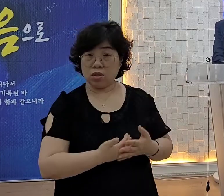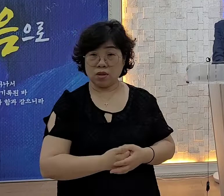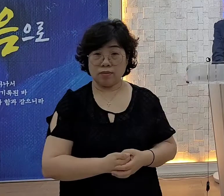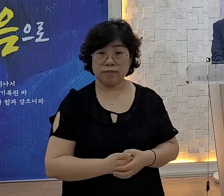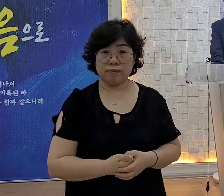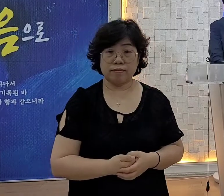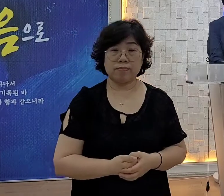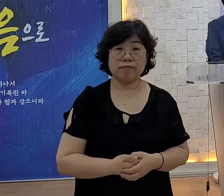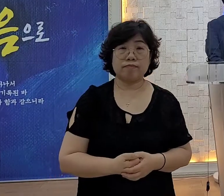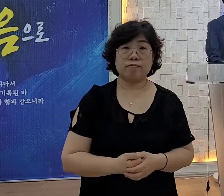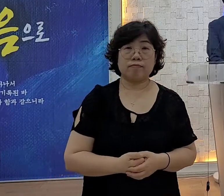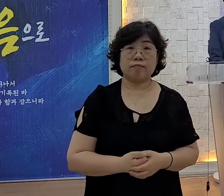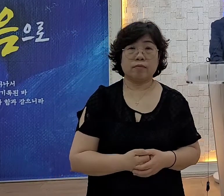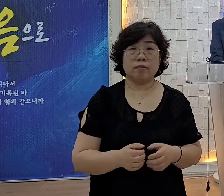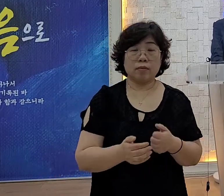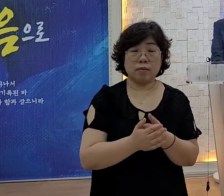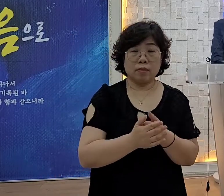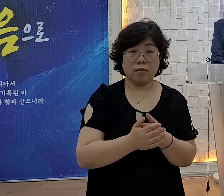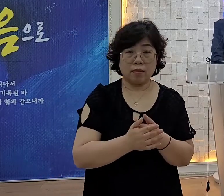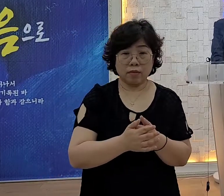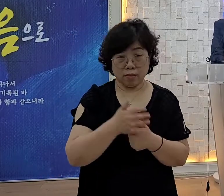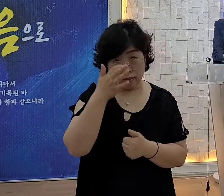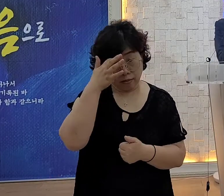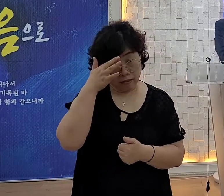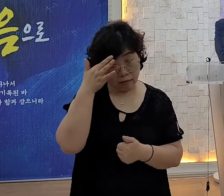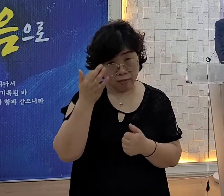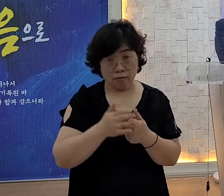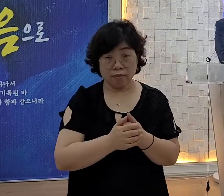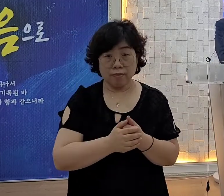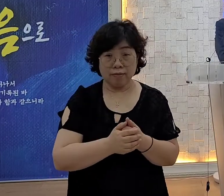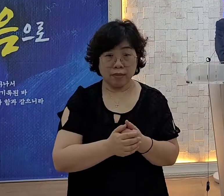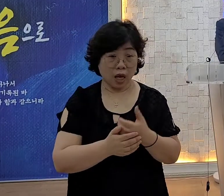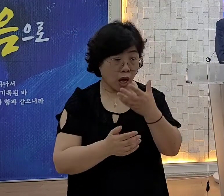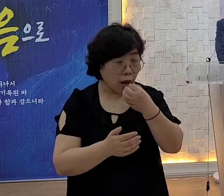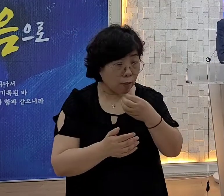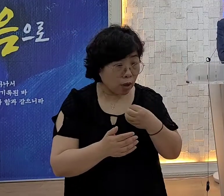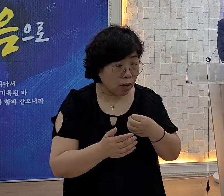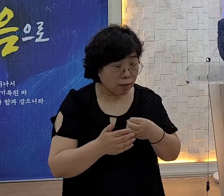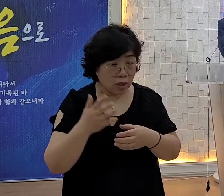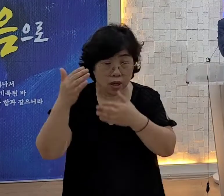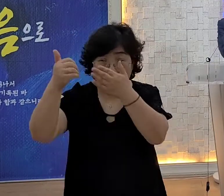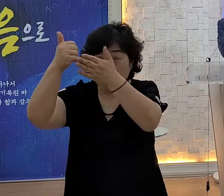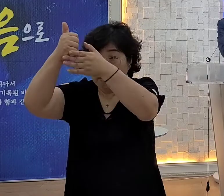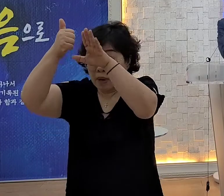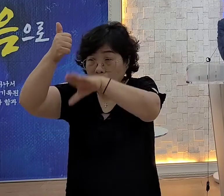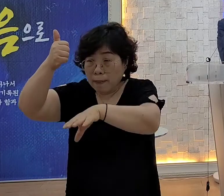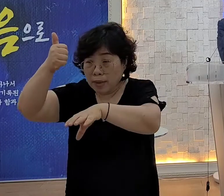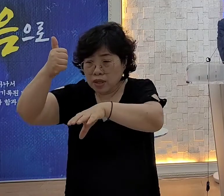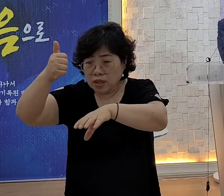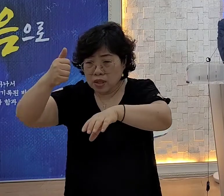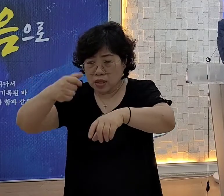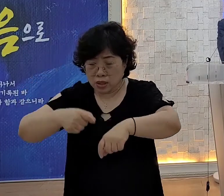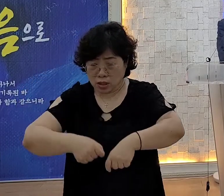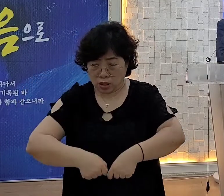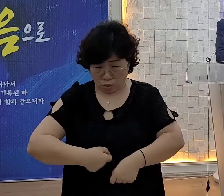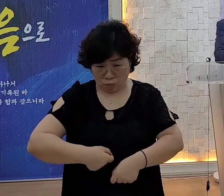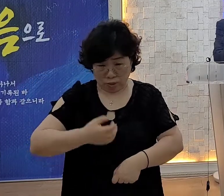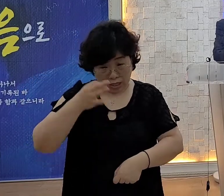그래서 여러분 아브라함이 이 하나님 앞에서 어렵다함을 받은 것은 그의 어떤 착한